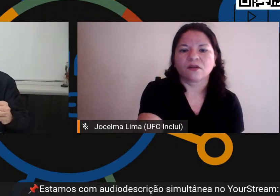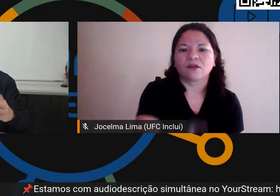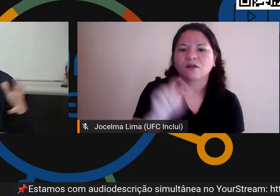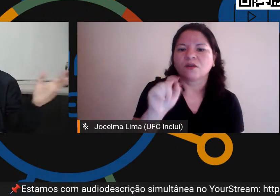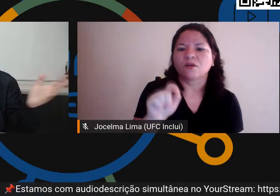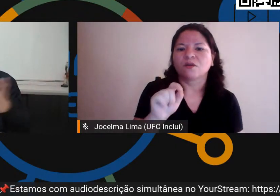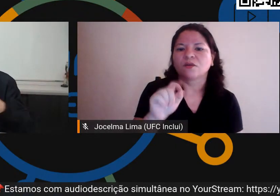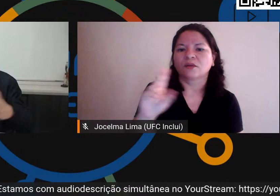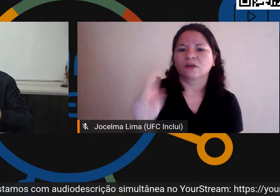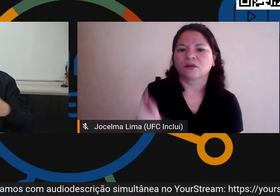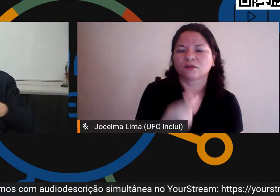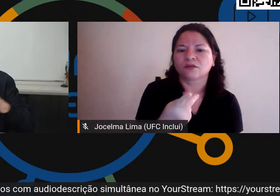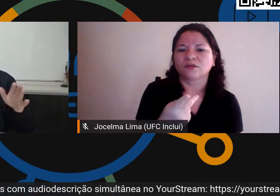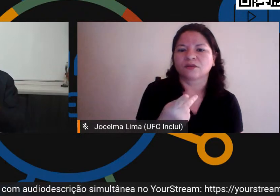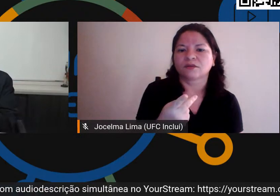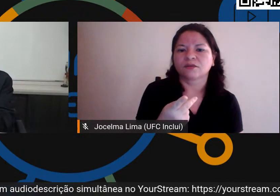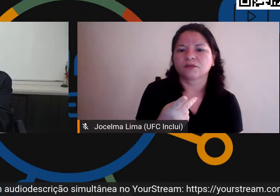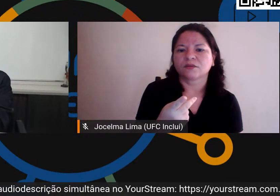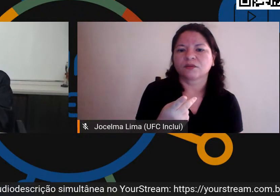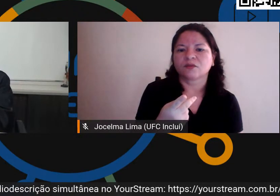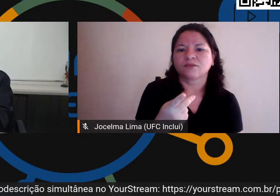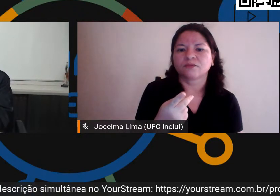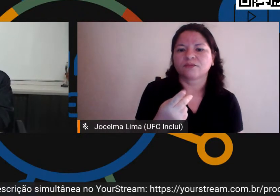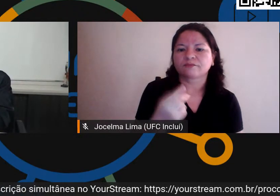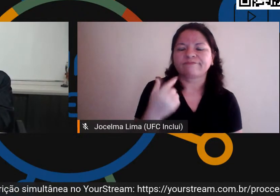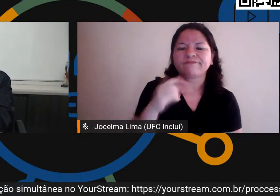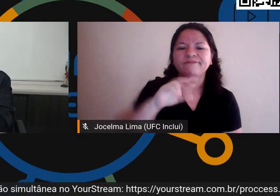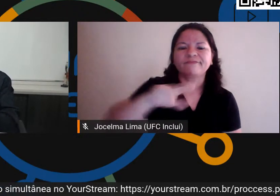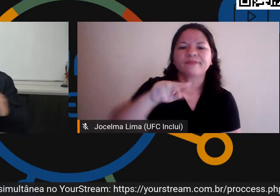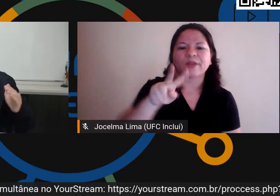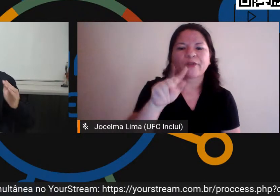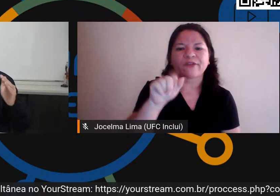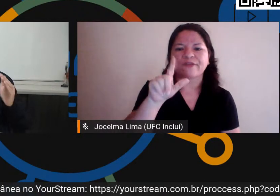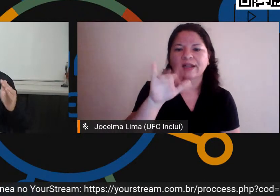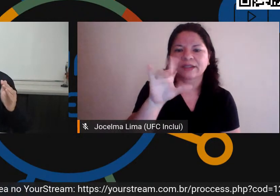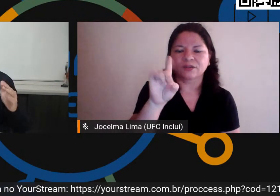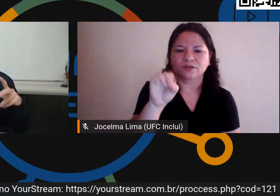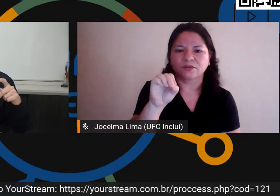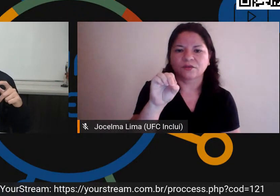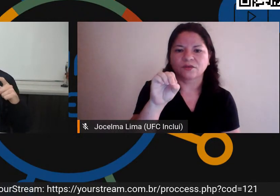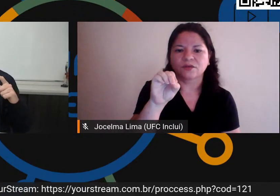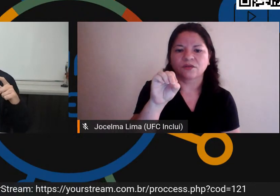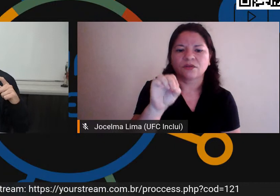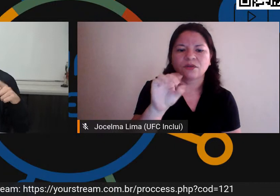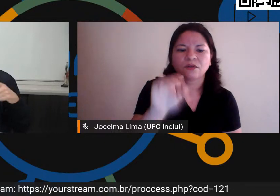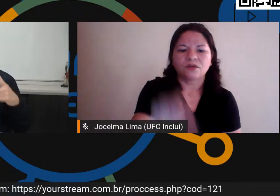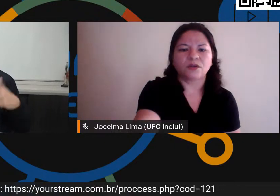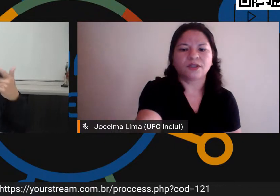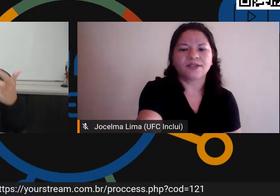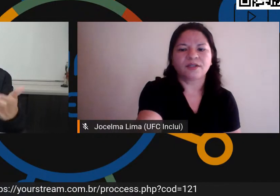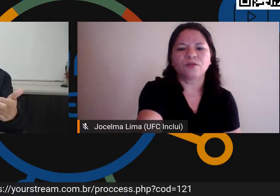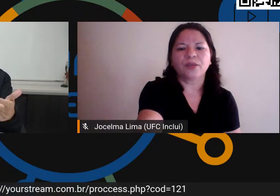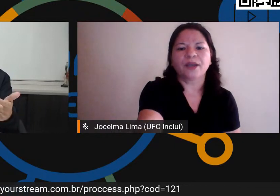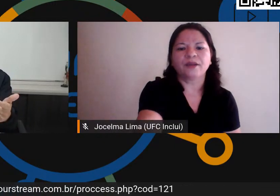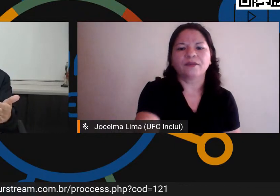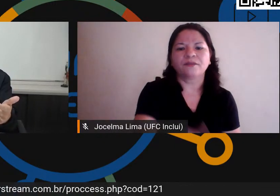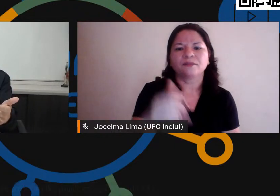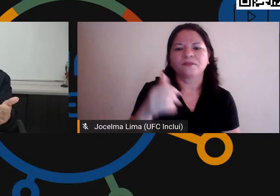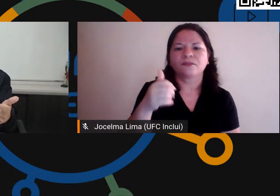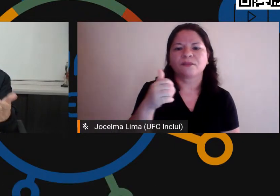válido, tira. Não é válido. Opa, isso aqui está errado. Não está. Certo? O seu trabalho é mostrar aquilo que você consegue